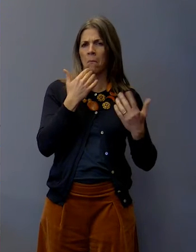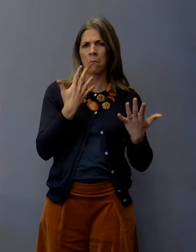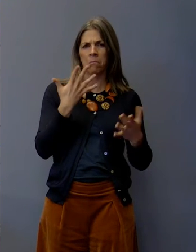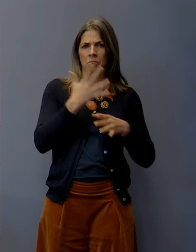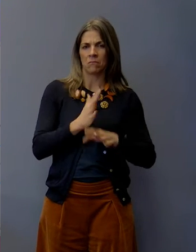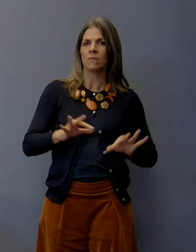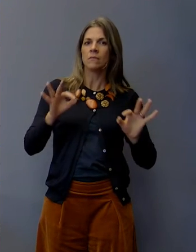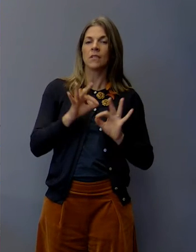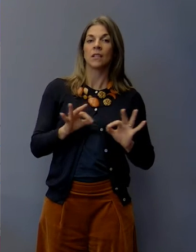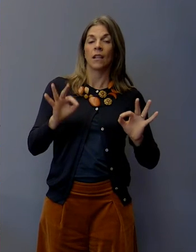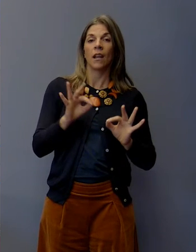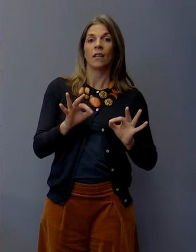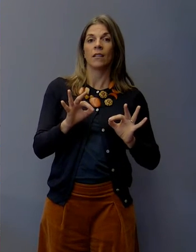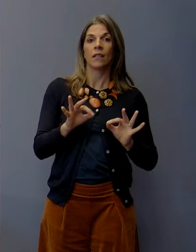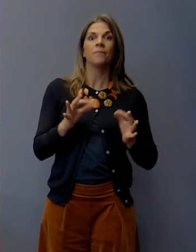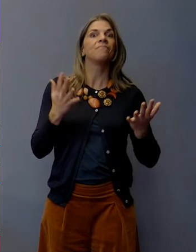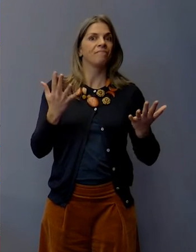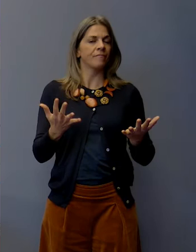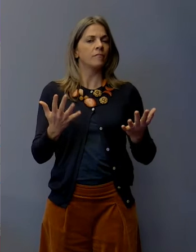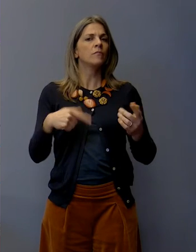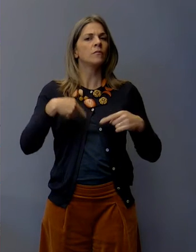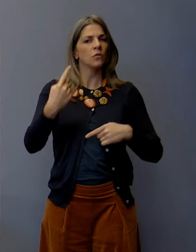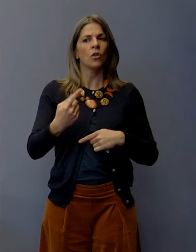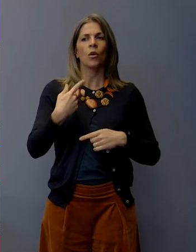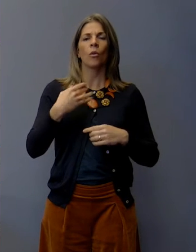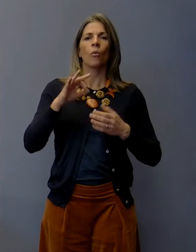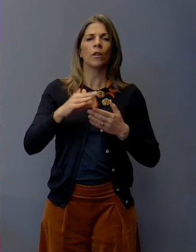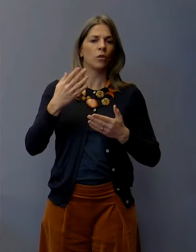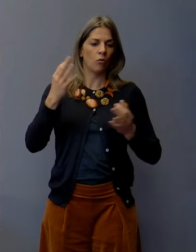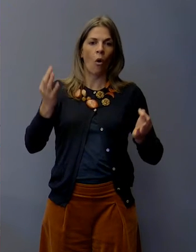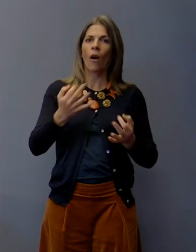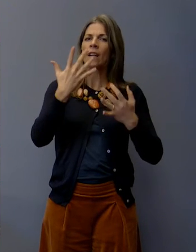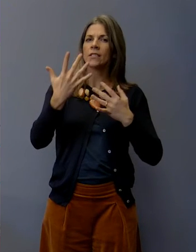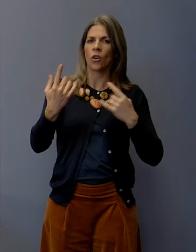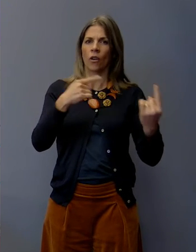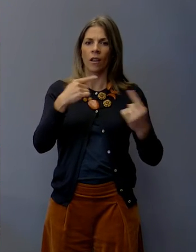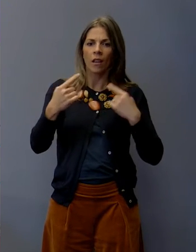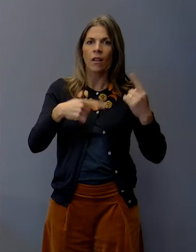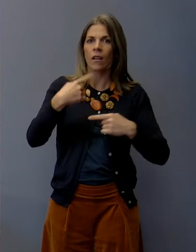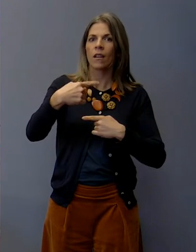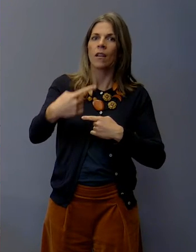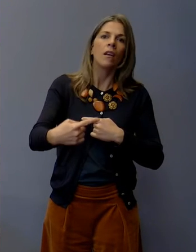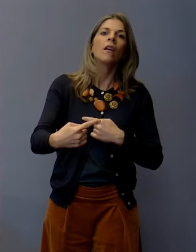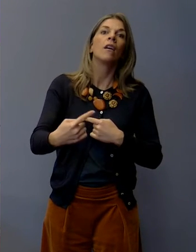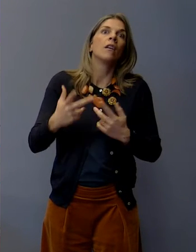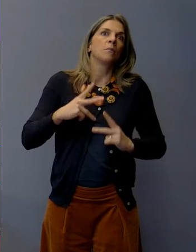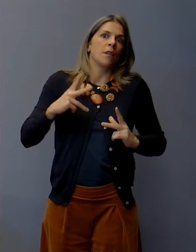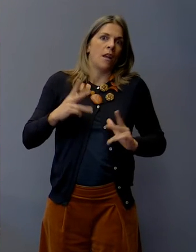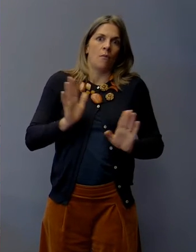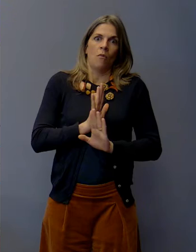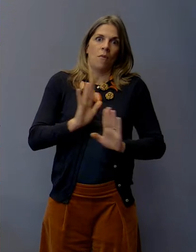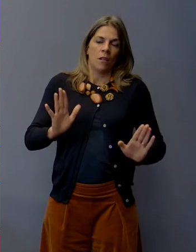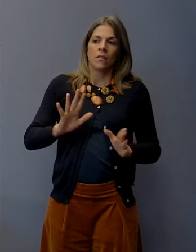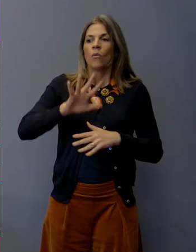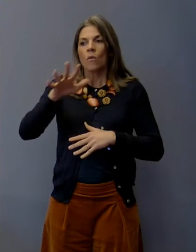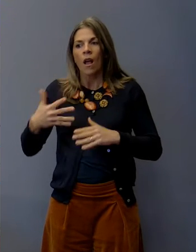dimostreremo quando andremo a discutere di altre eventuali deprecabili e spicca osta auspichiamo che non ce ne siano altre aperture di